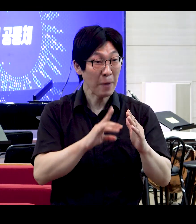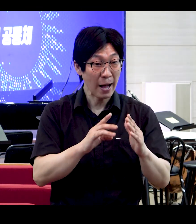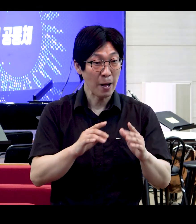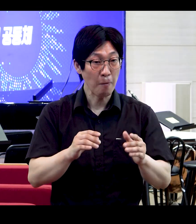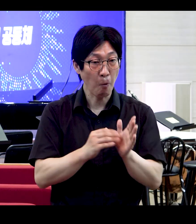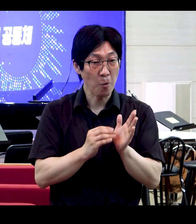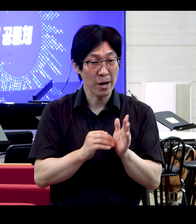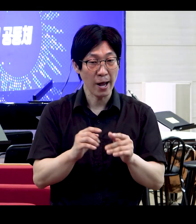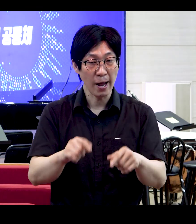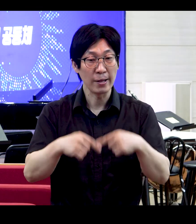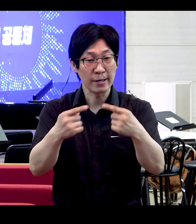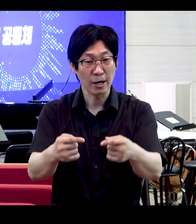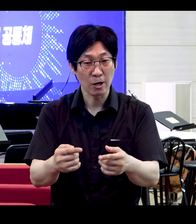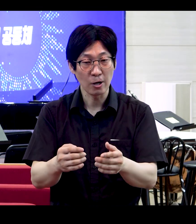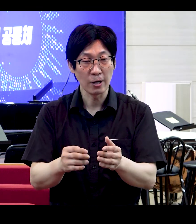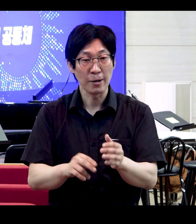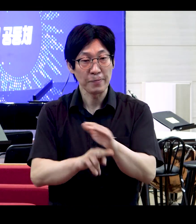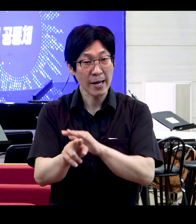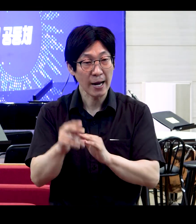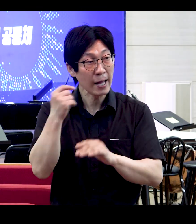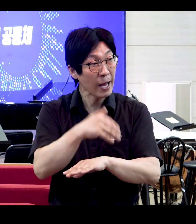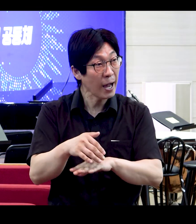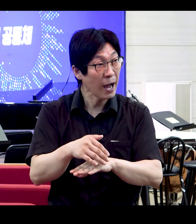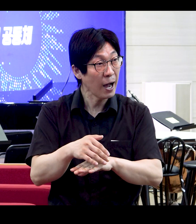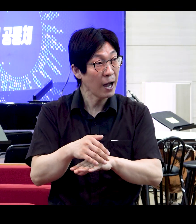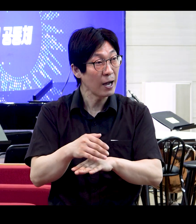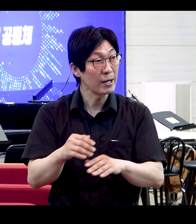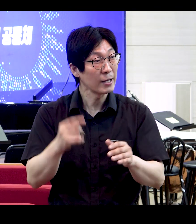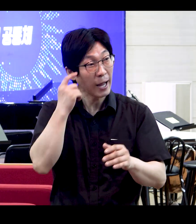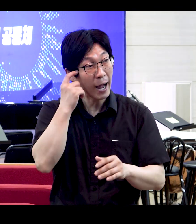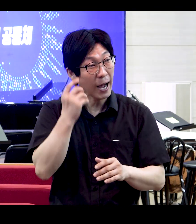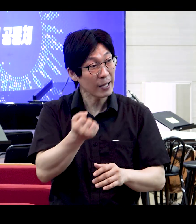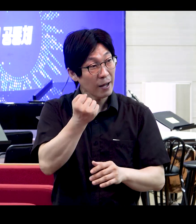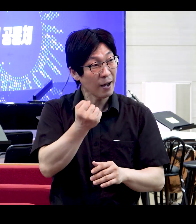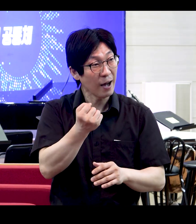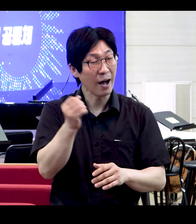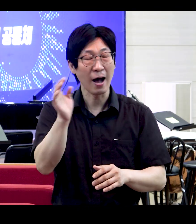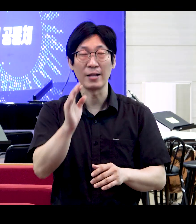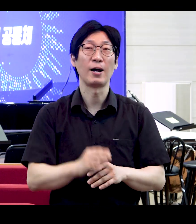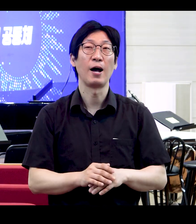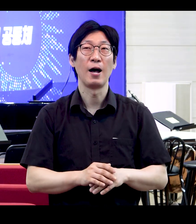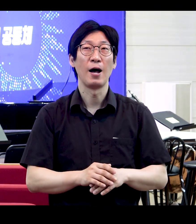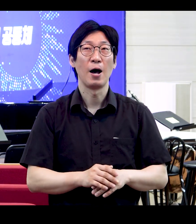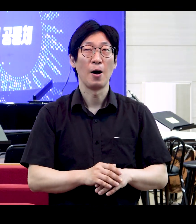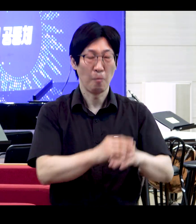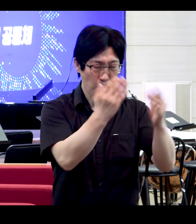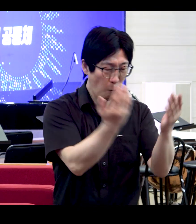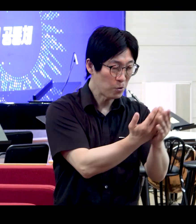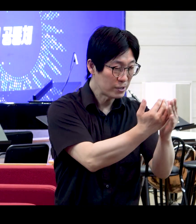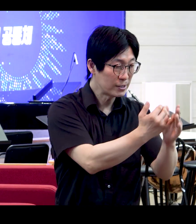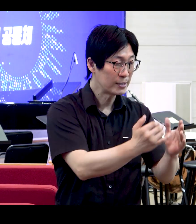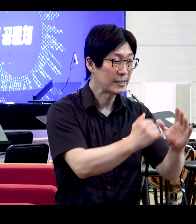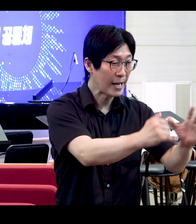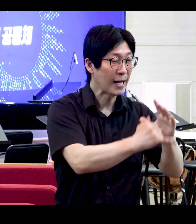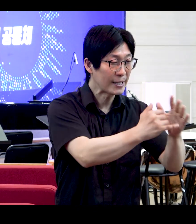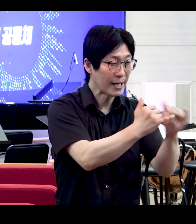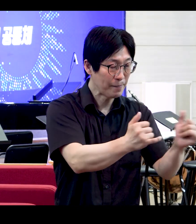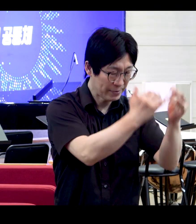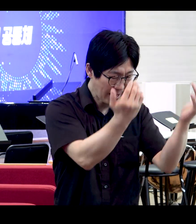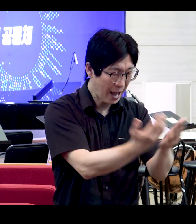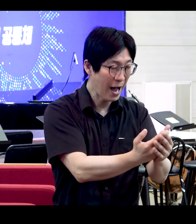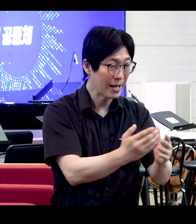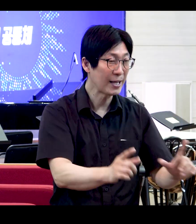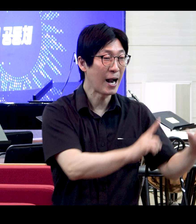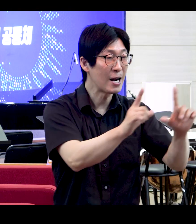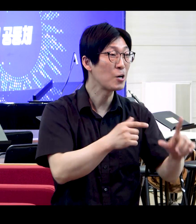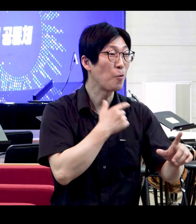아니면 사람들한테 다 알려줬을까요? 어떻게 생각하세요? 그냥 자기 가족들만 몰래, 그래서 막 이야기도 크게